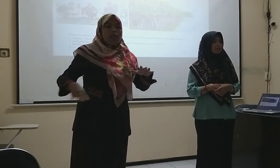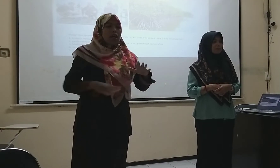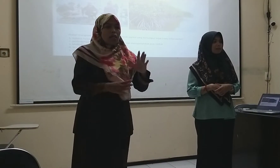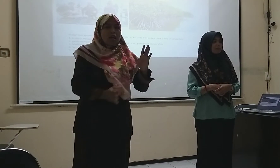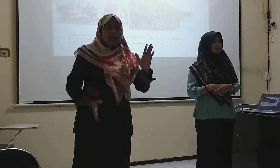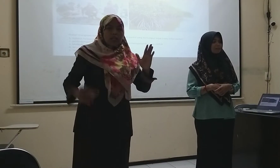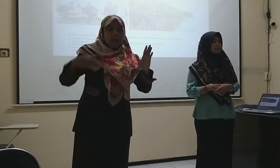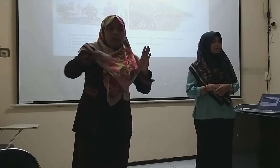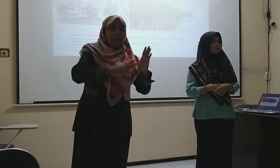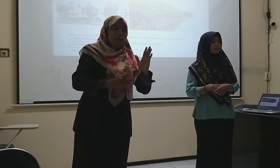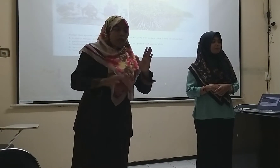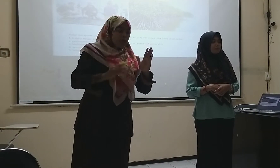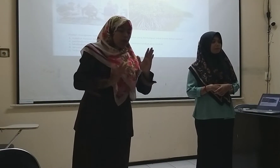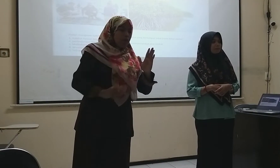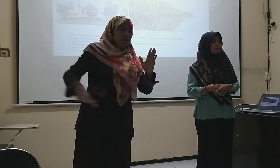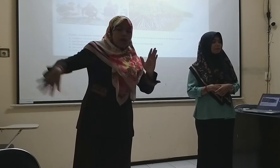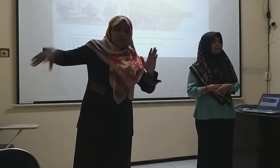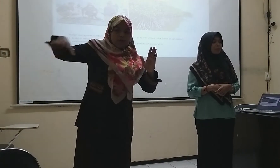Oh,